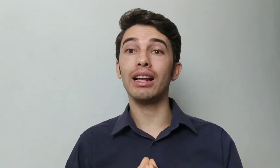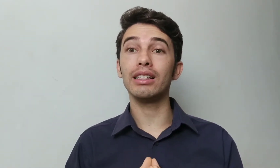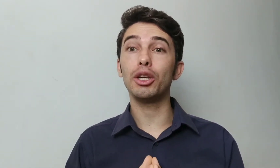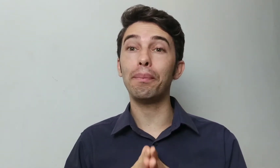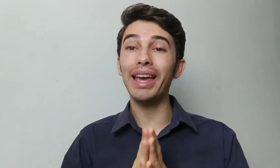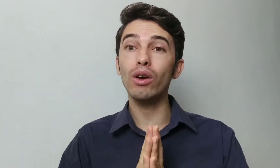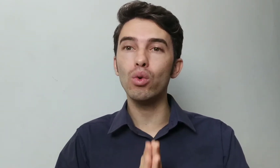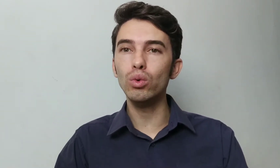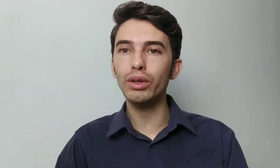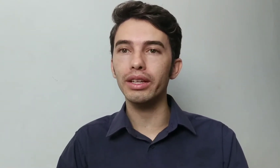de